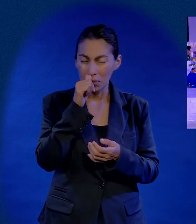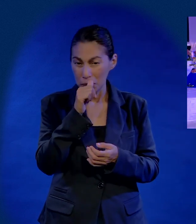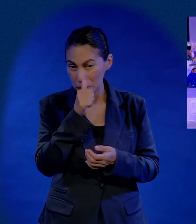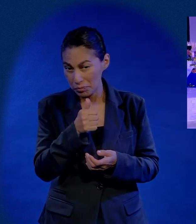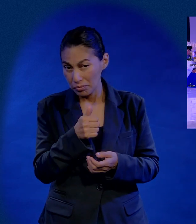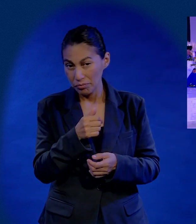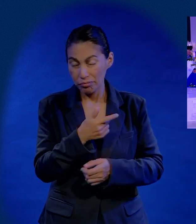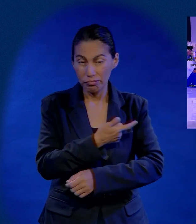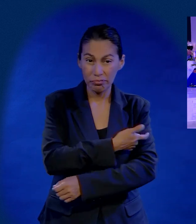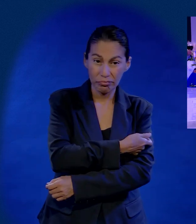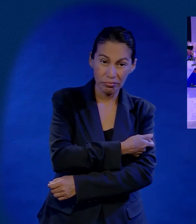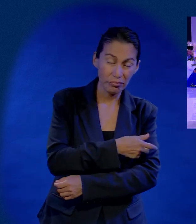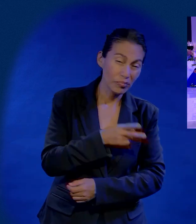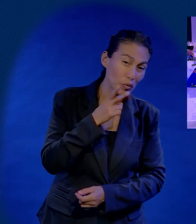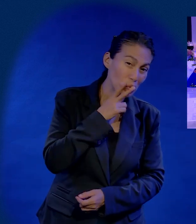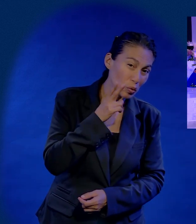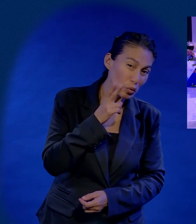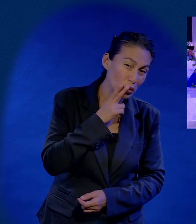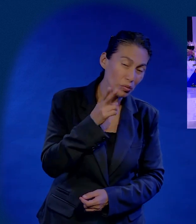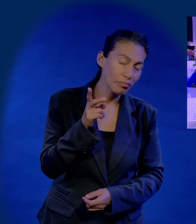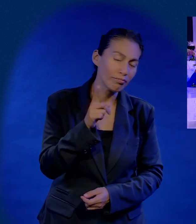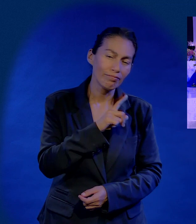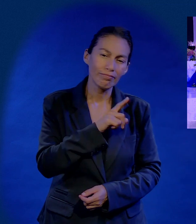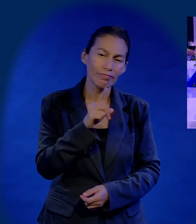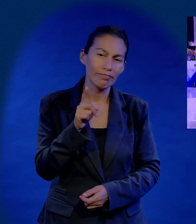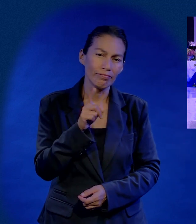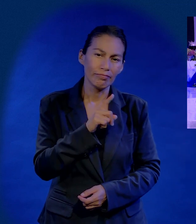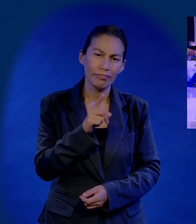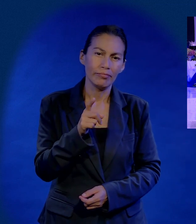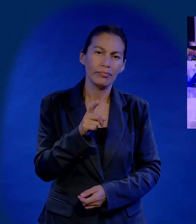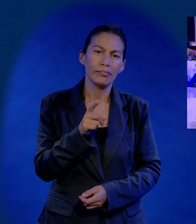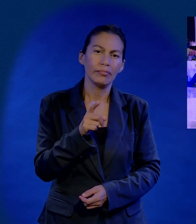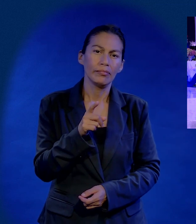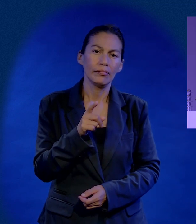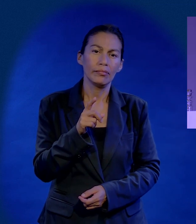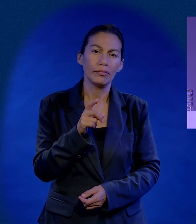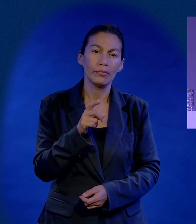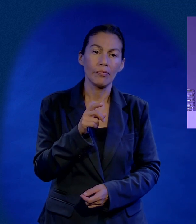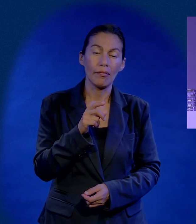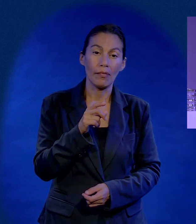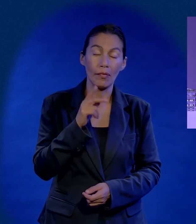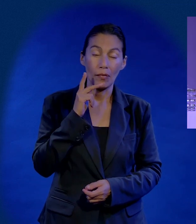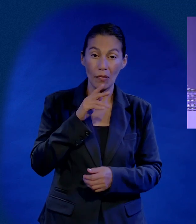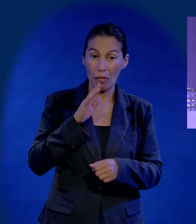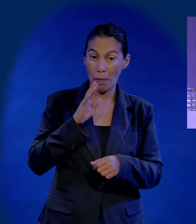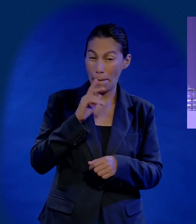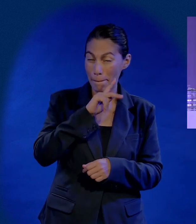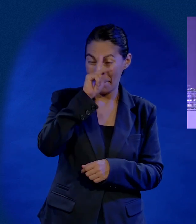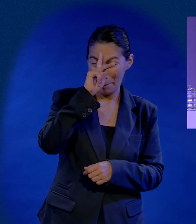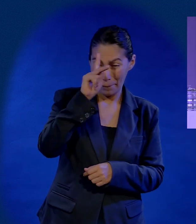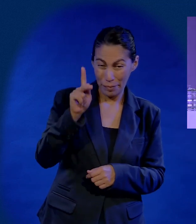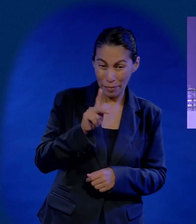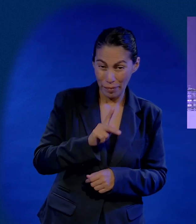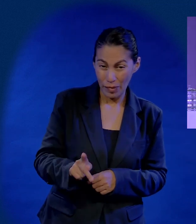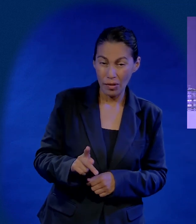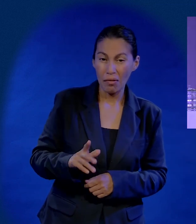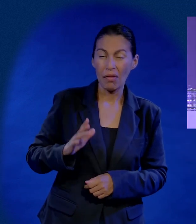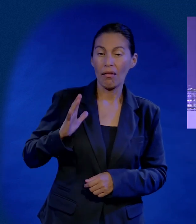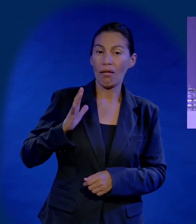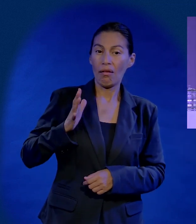El vicio más grande no es el alcohol, ni la droga, ni el cristal, ni el tabaco. El vicio más grande se